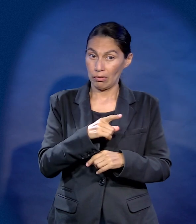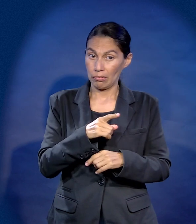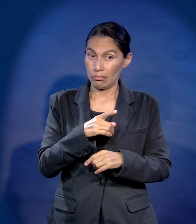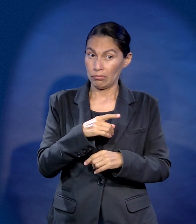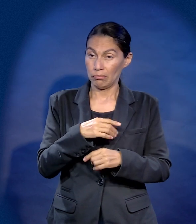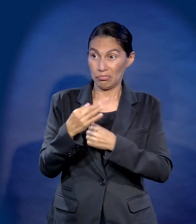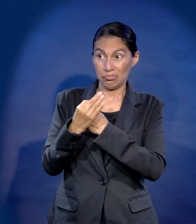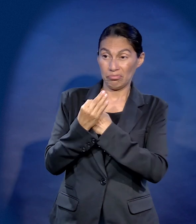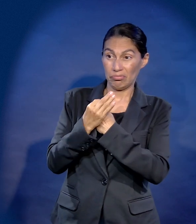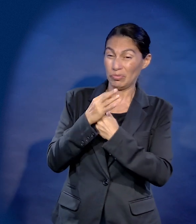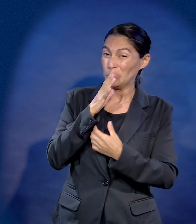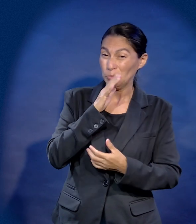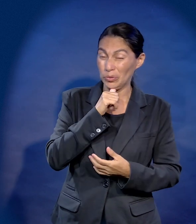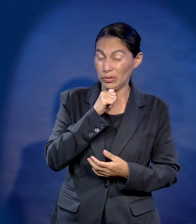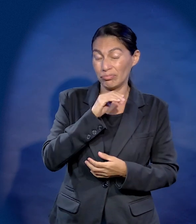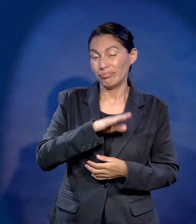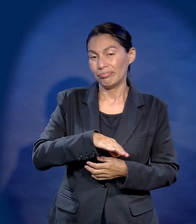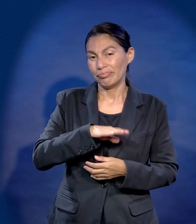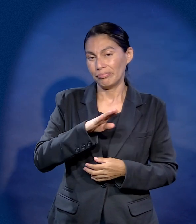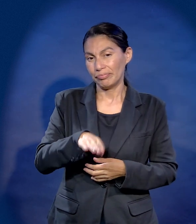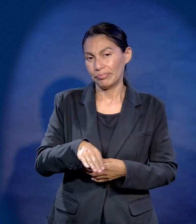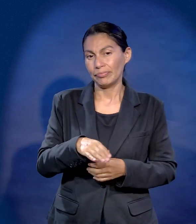Por supuesto, él ya no puede defenderse.